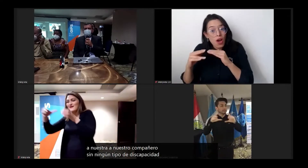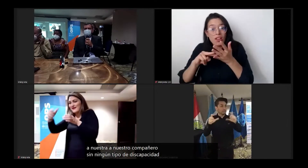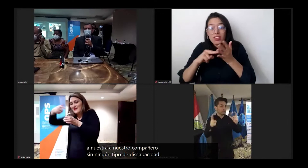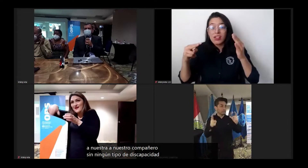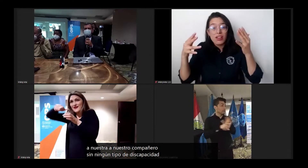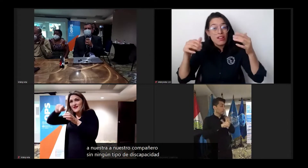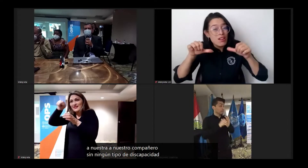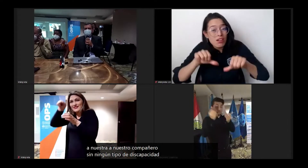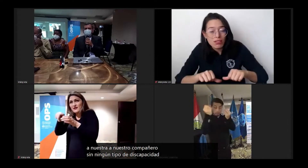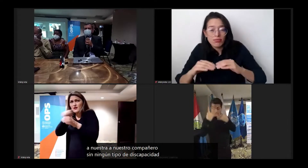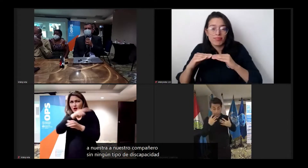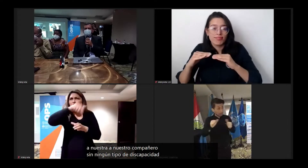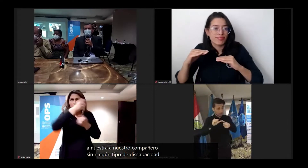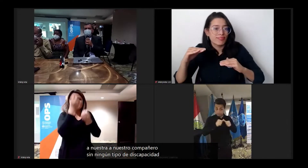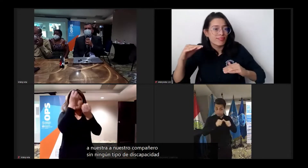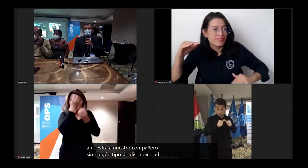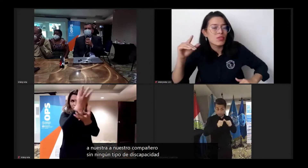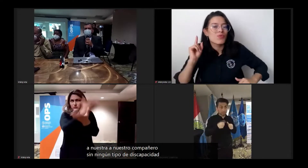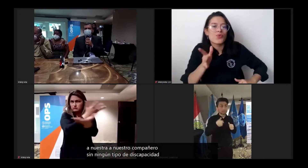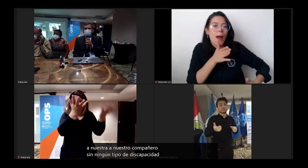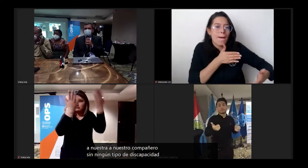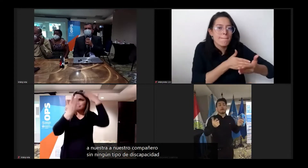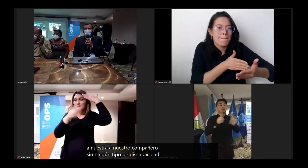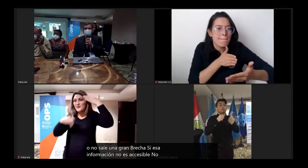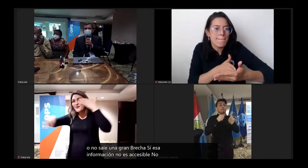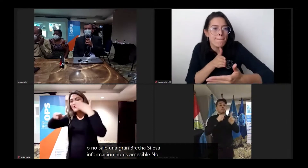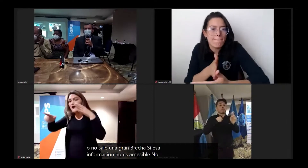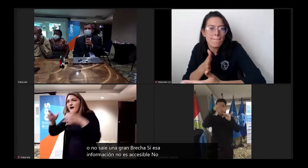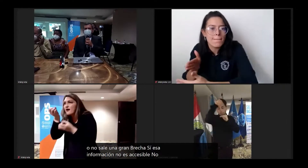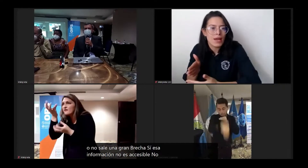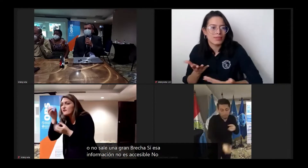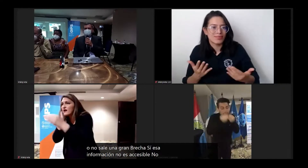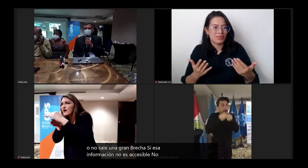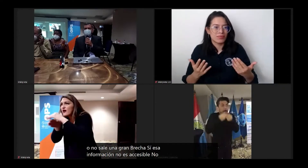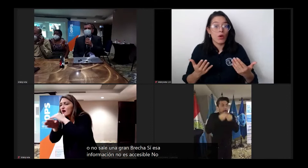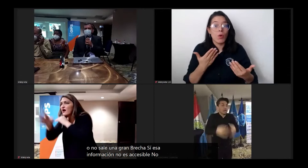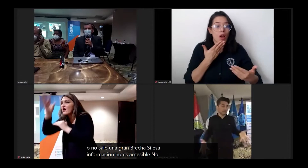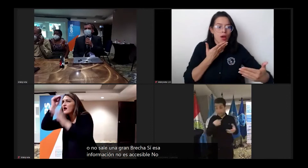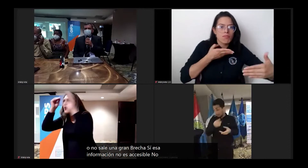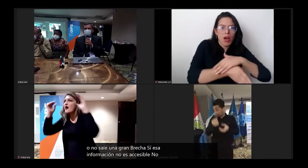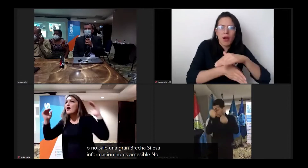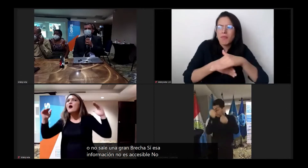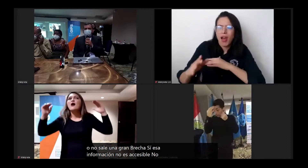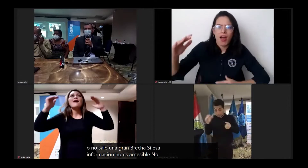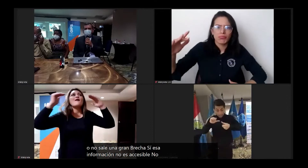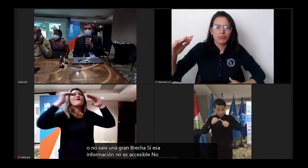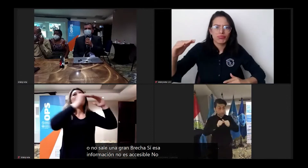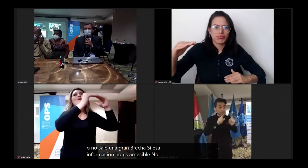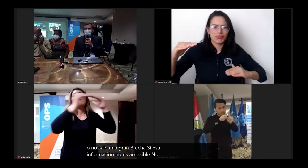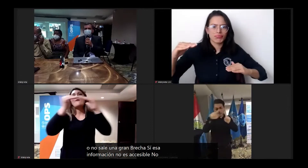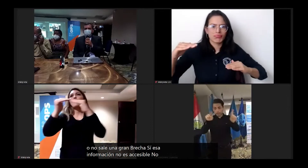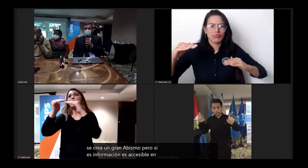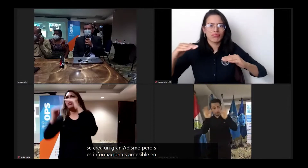no es accesible, nos crea un gran abismo. Pero si esa información es accesible en los diferentes